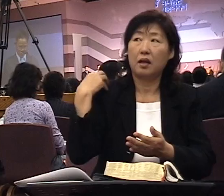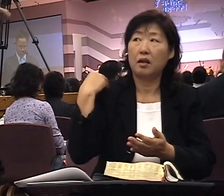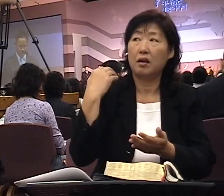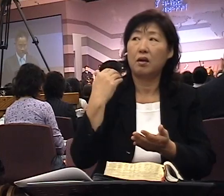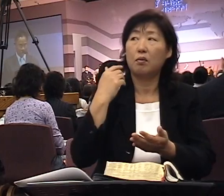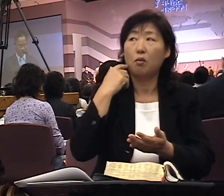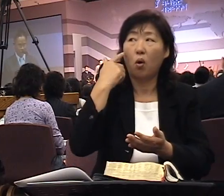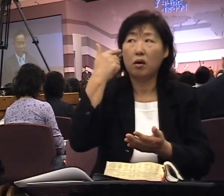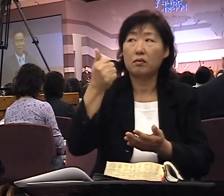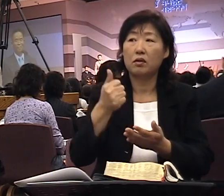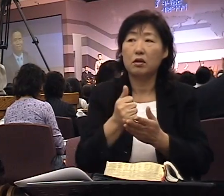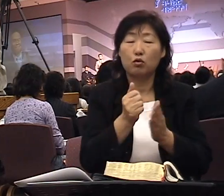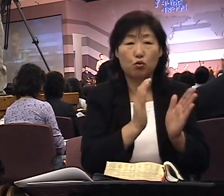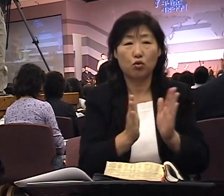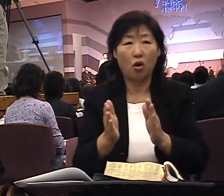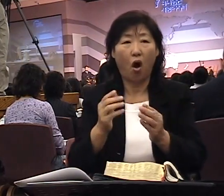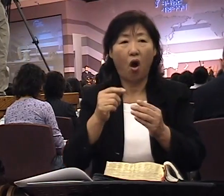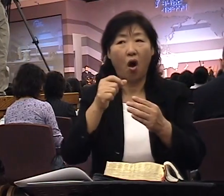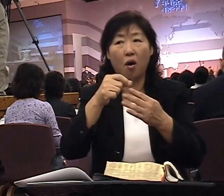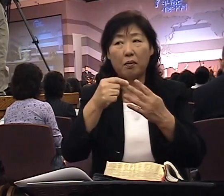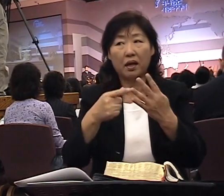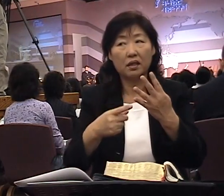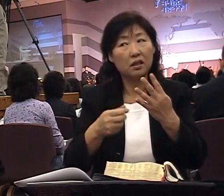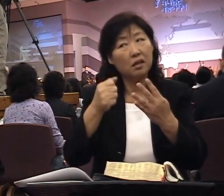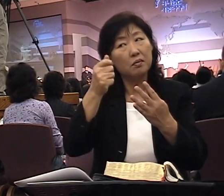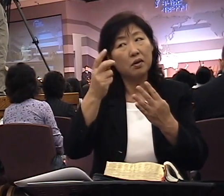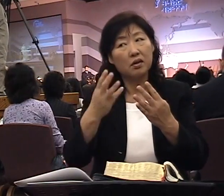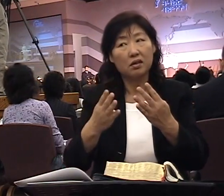가지 순서 진행해 주시겠습니다.